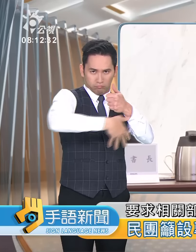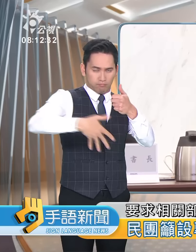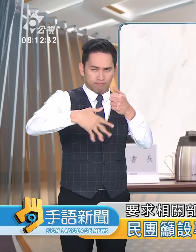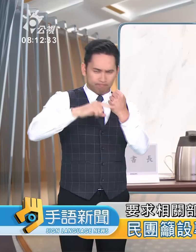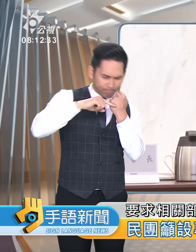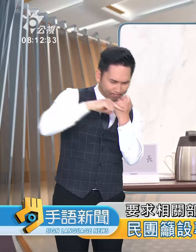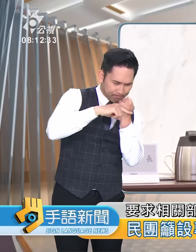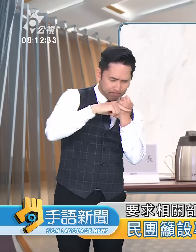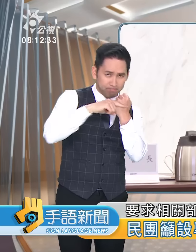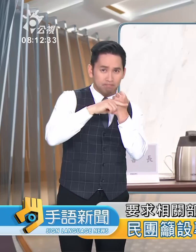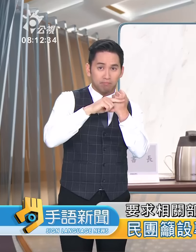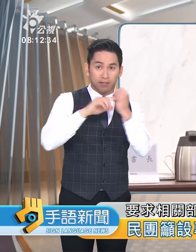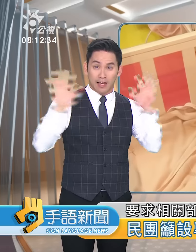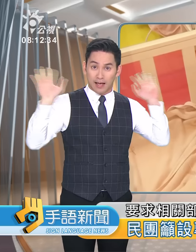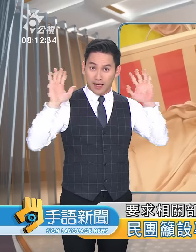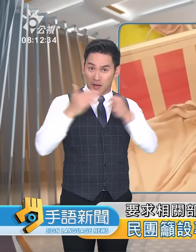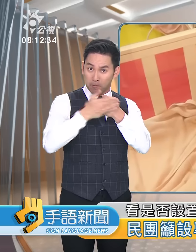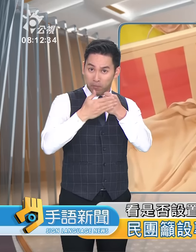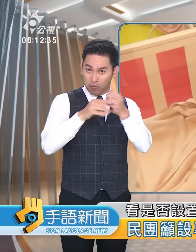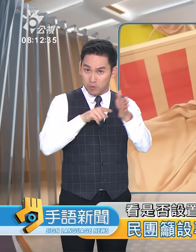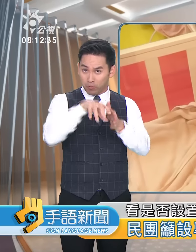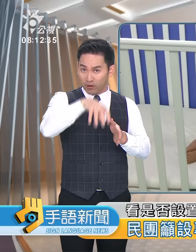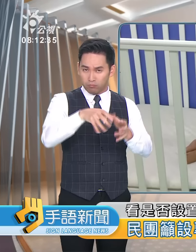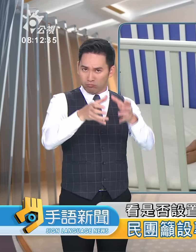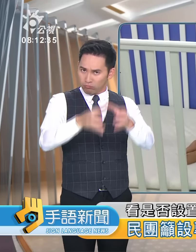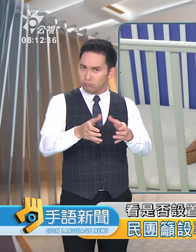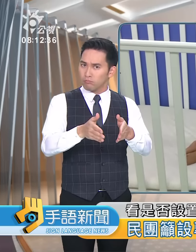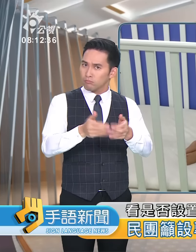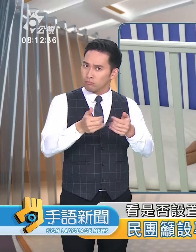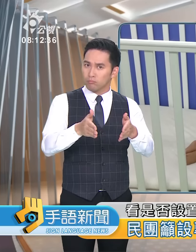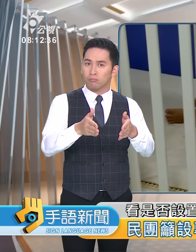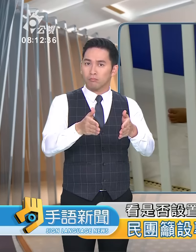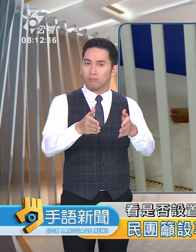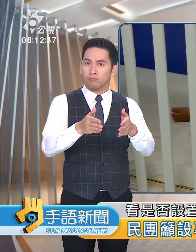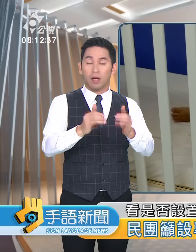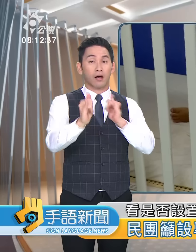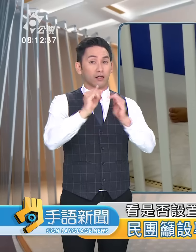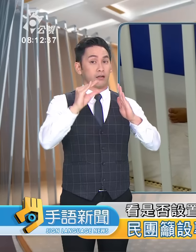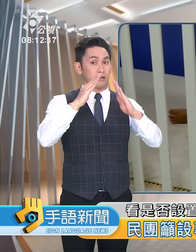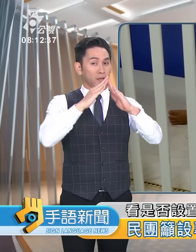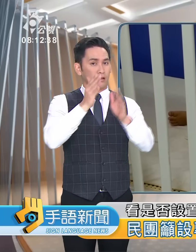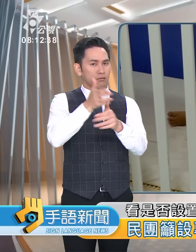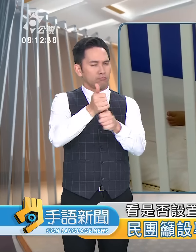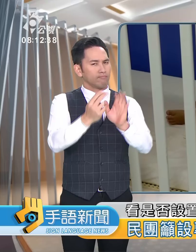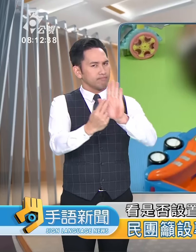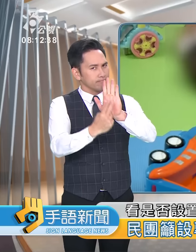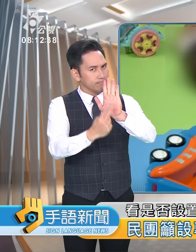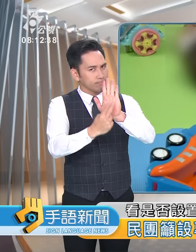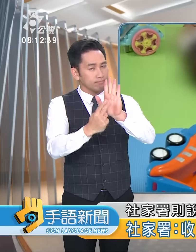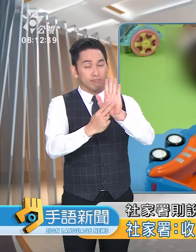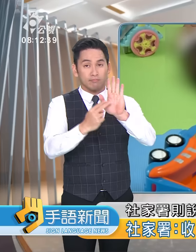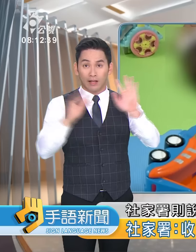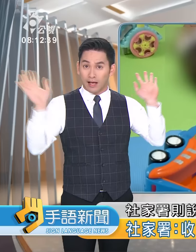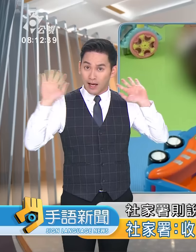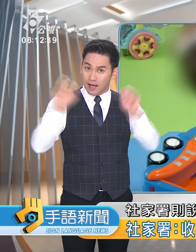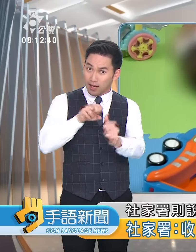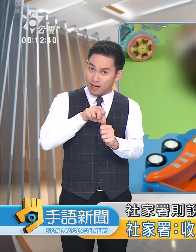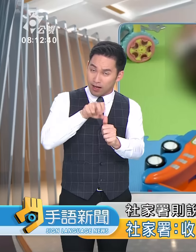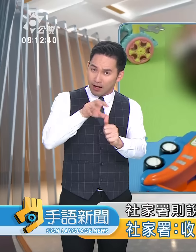会要研商，看是否设置专责的儿少保护机构，社家署则说明，